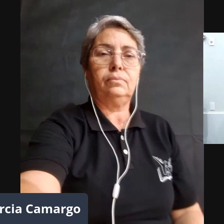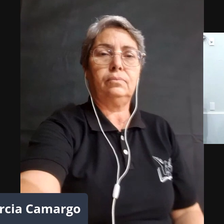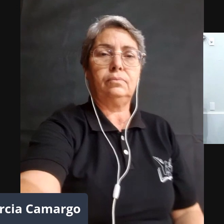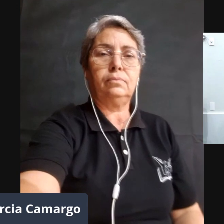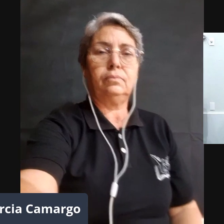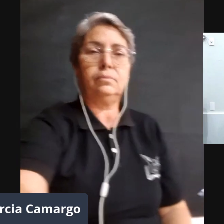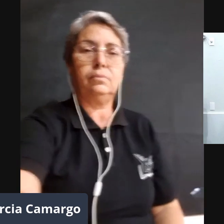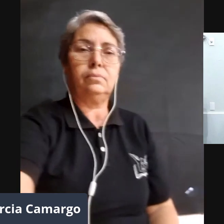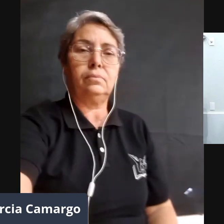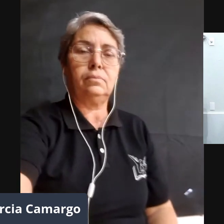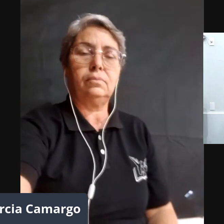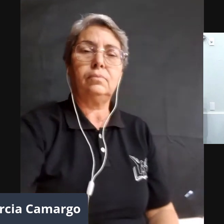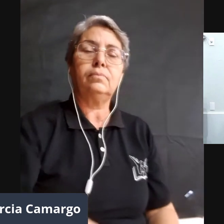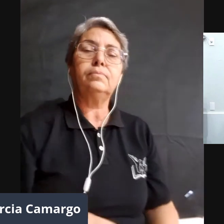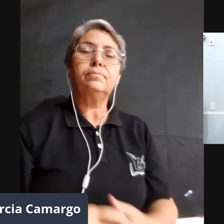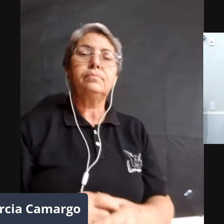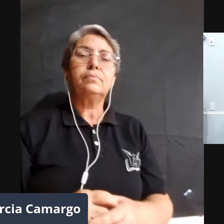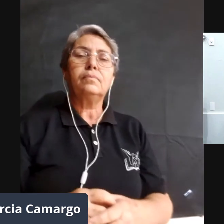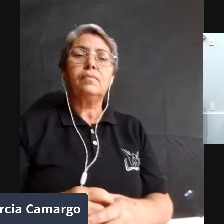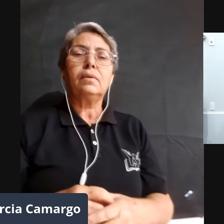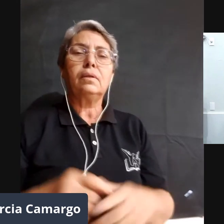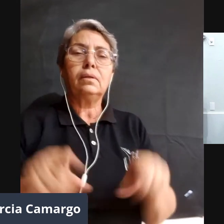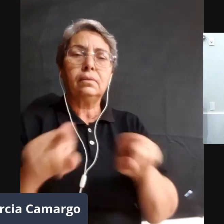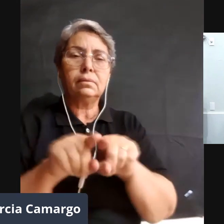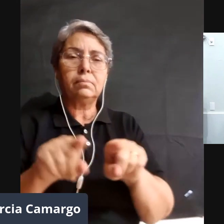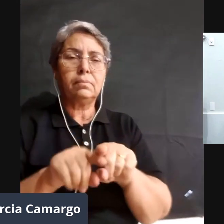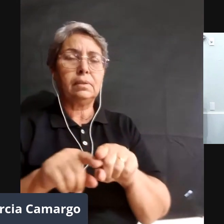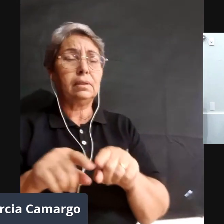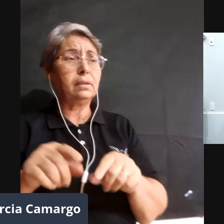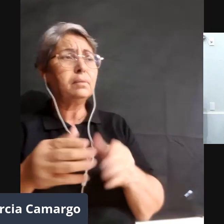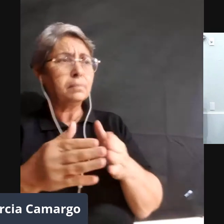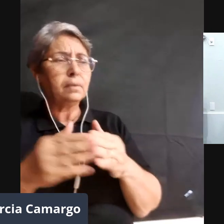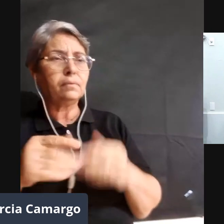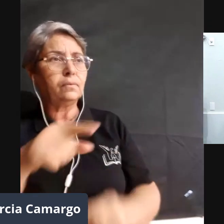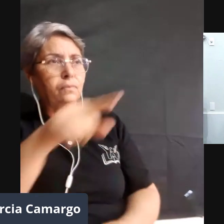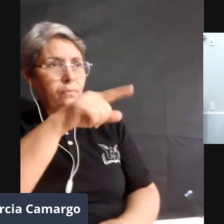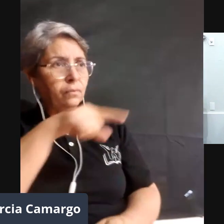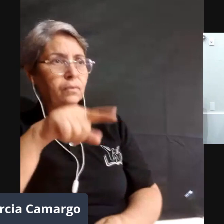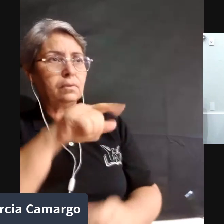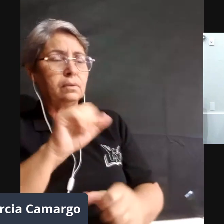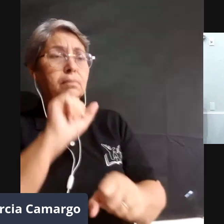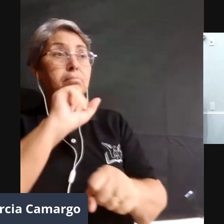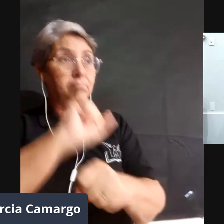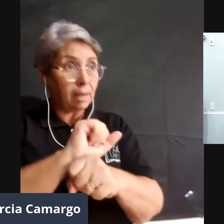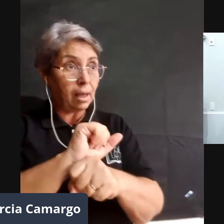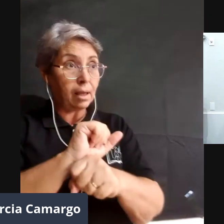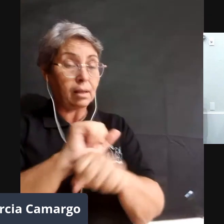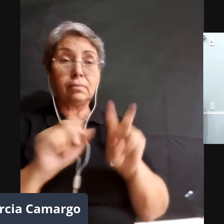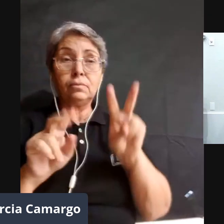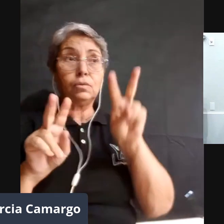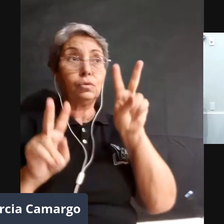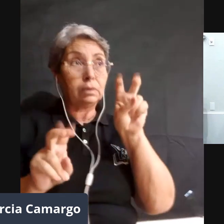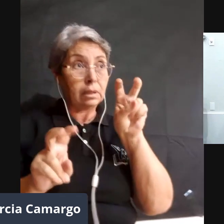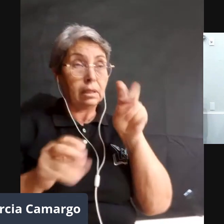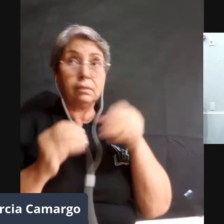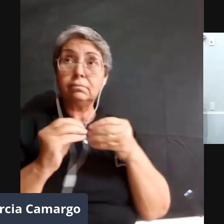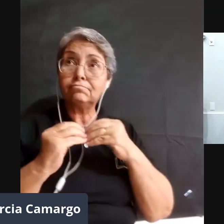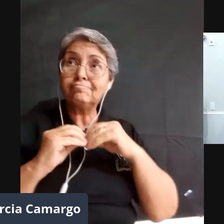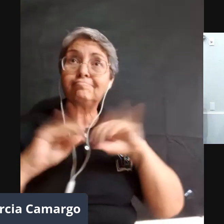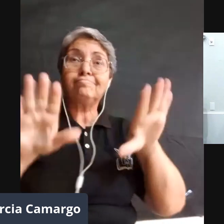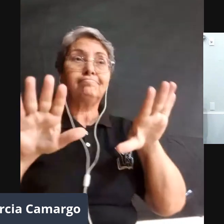pare e você compartilhe com o máximo de pessoas que você conhecer o link da nossa transmissão, o link da nossa